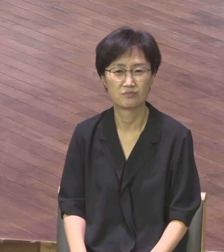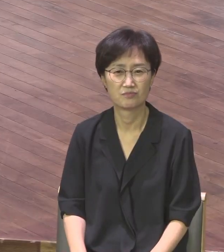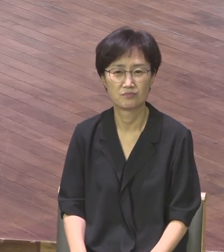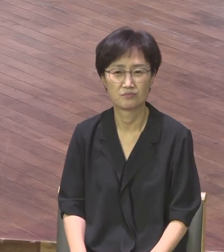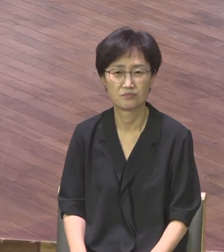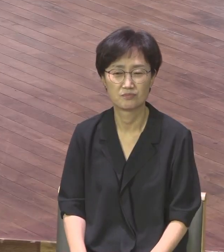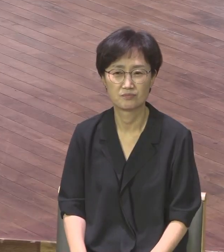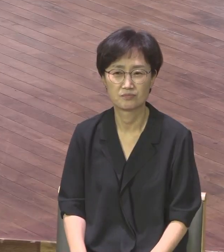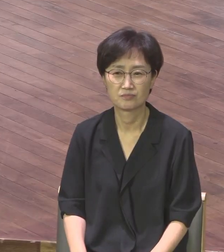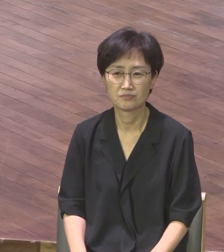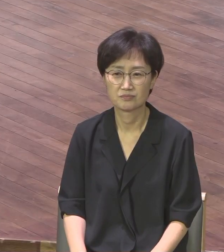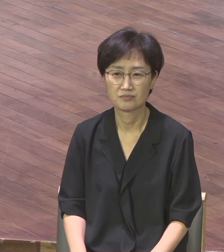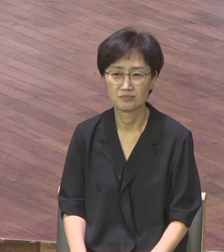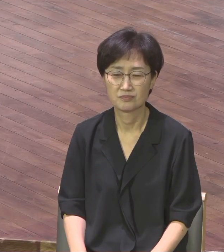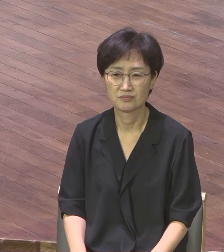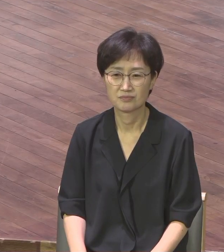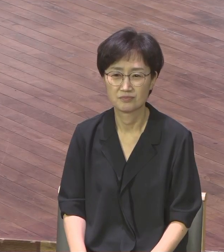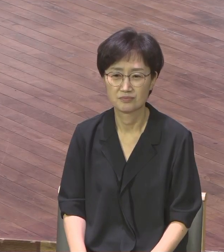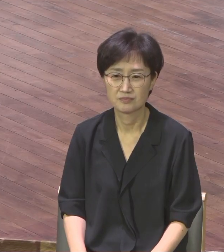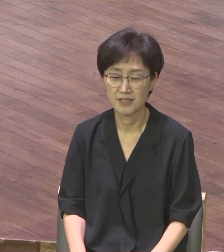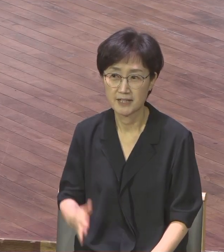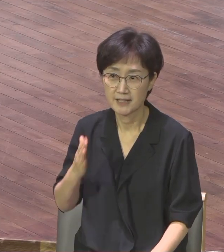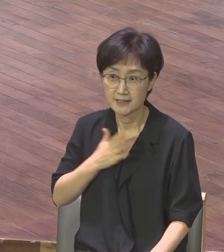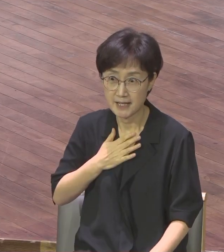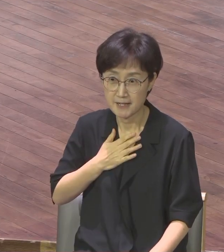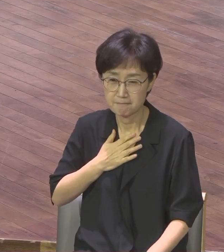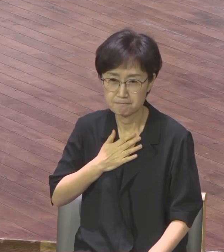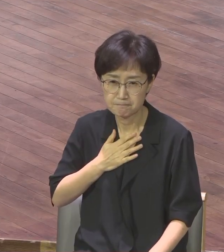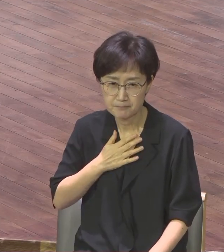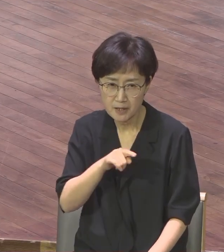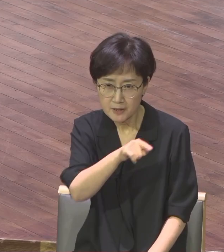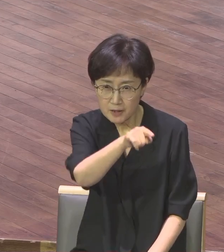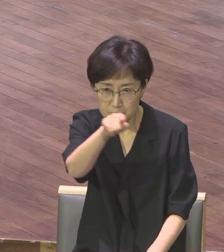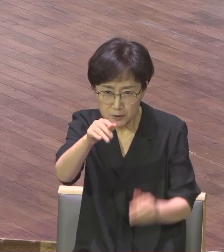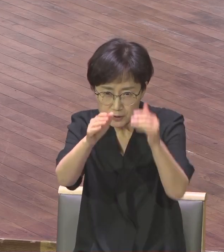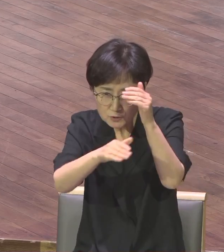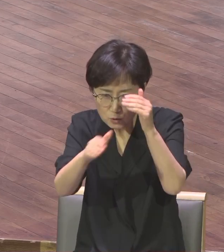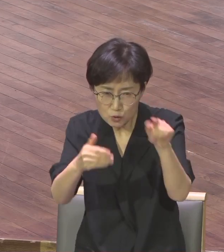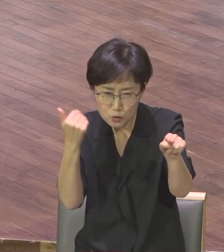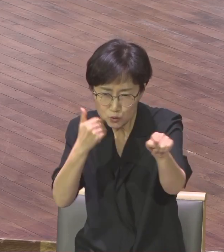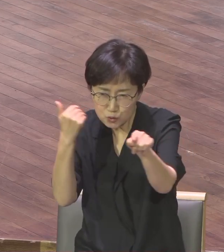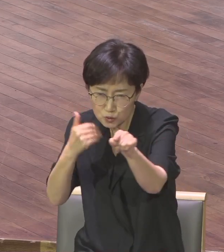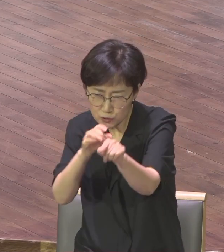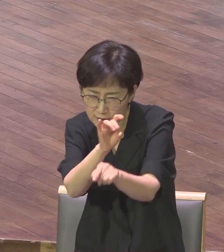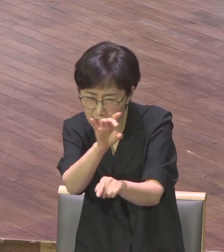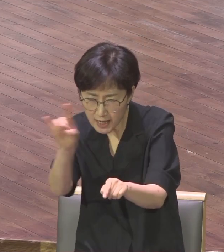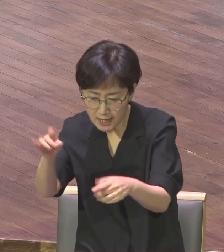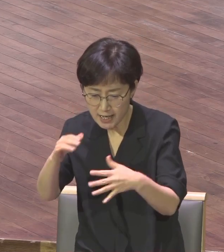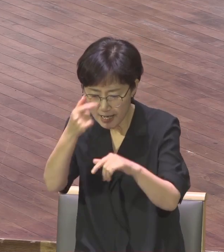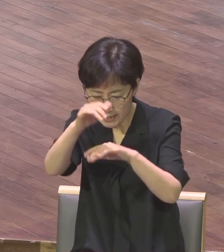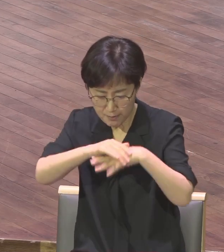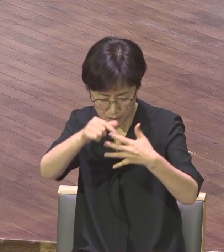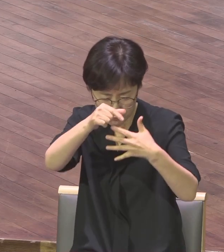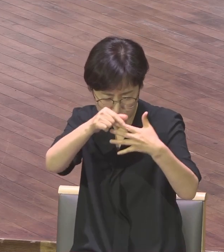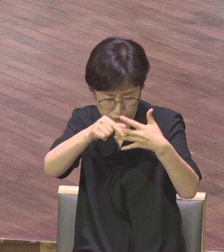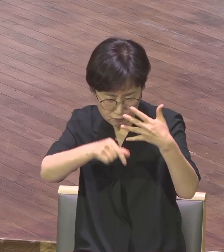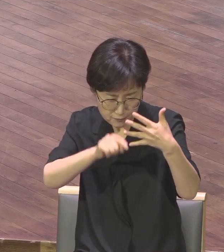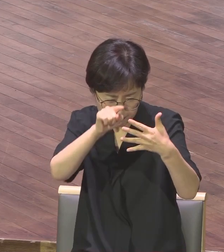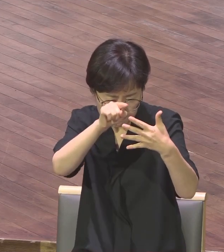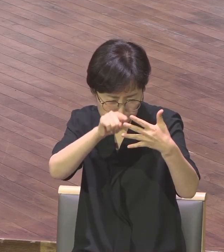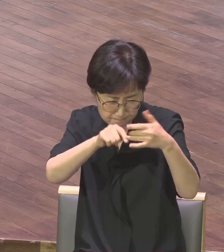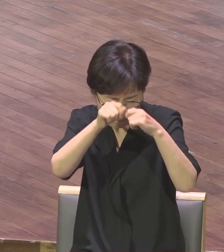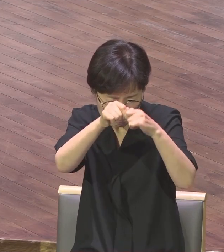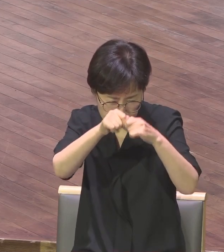하나님의 성품을 닮아 머리칼도 셀 만큼, 그까지는 안 가지만은 예배 순서 하나하나 제가 다 지시한